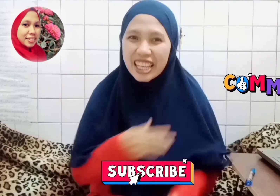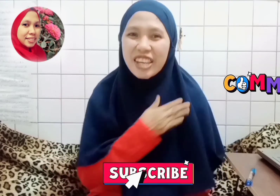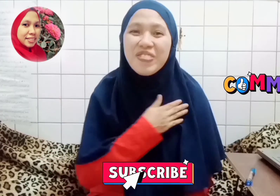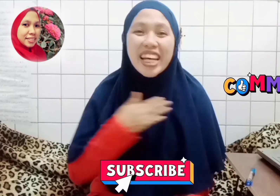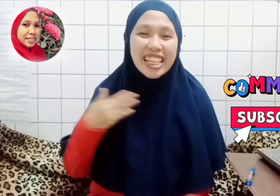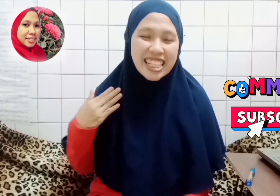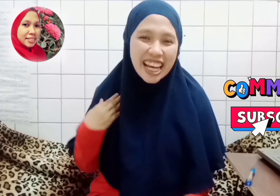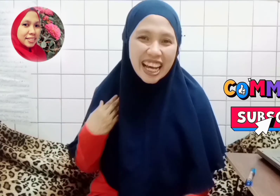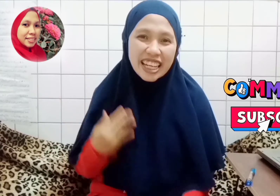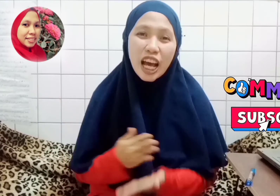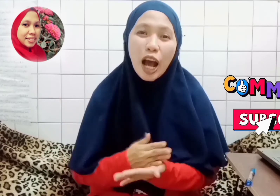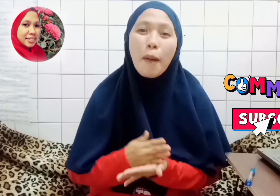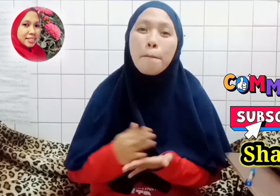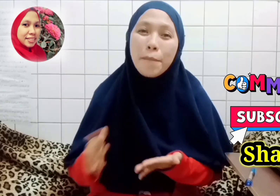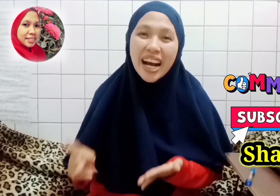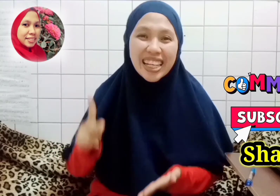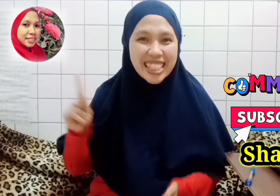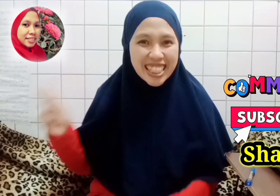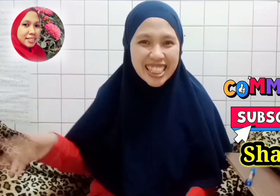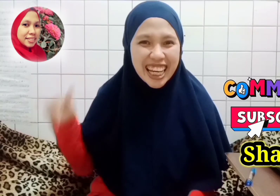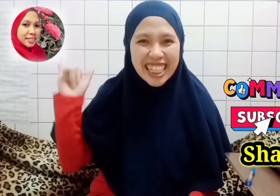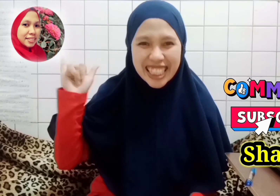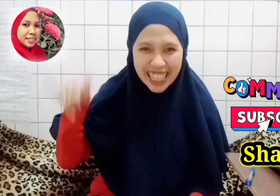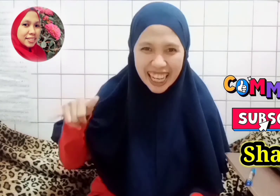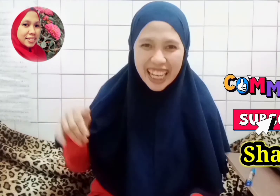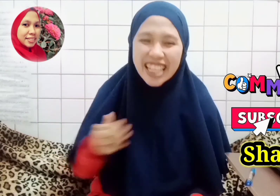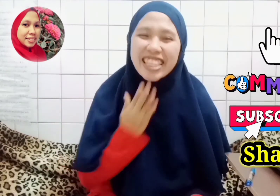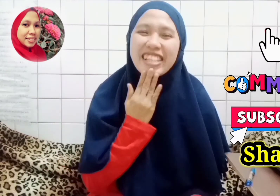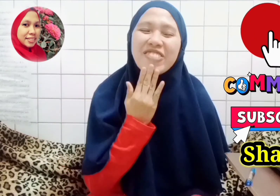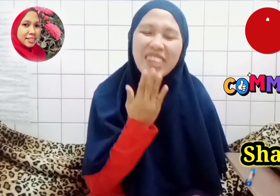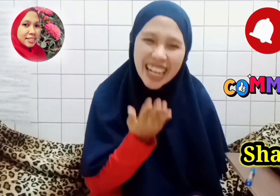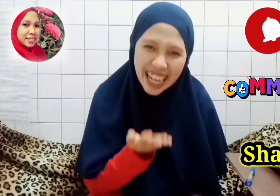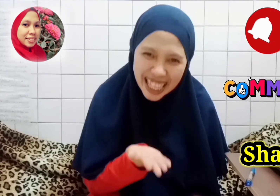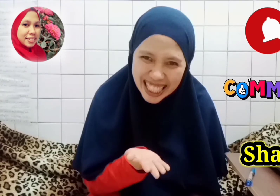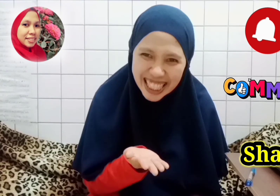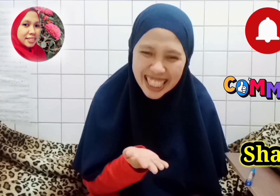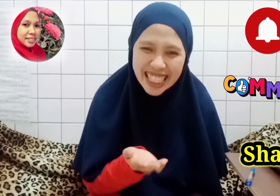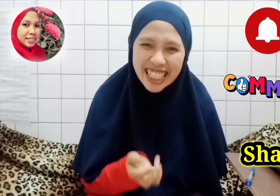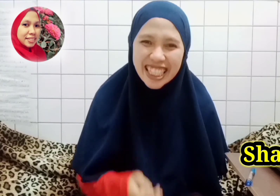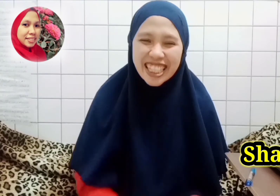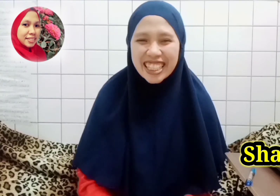Dan bagikan ya. Terima kasih.